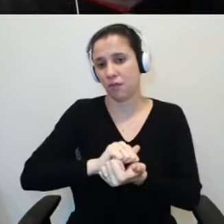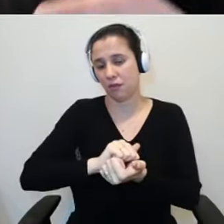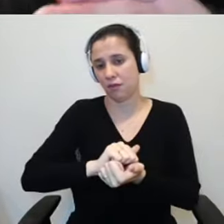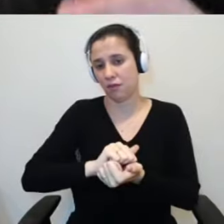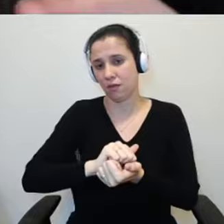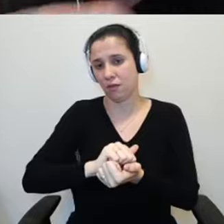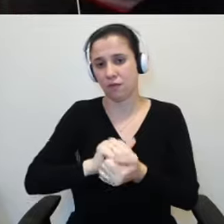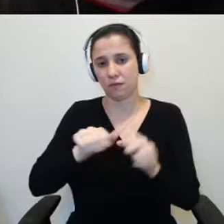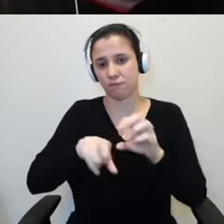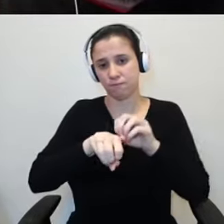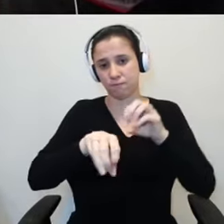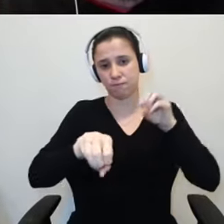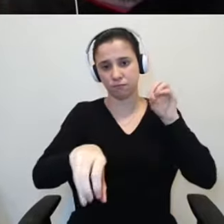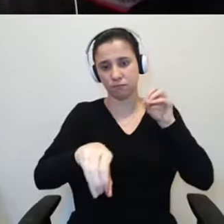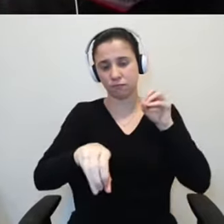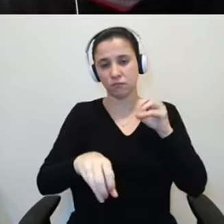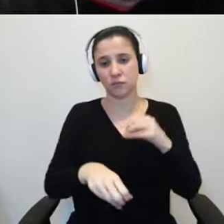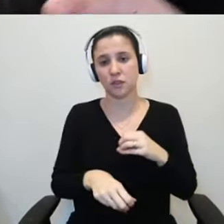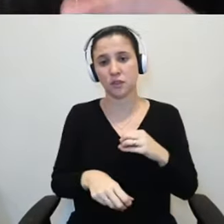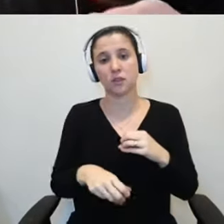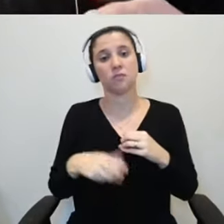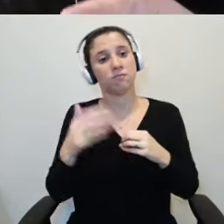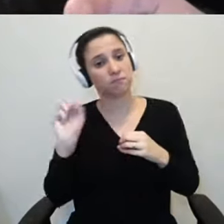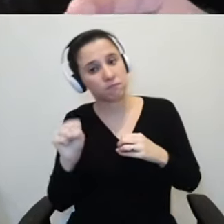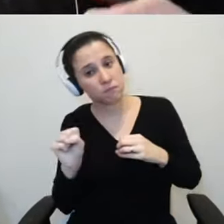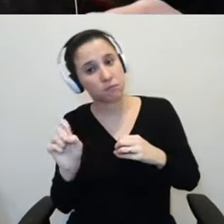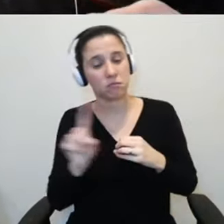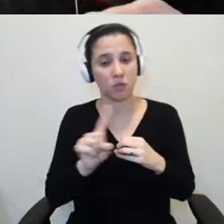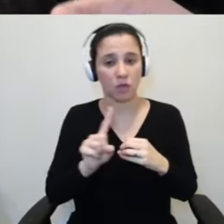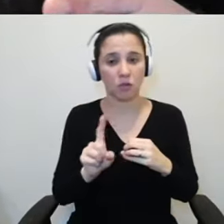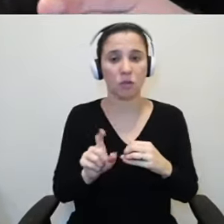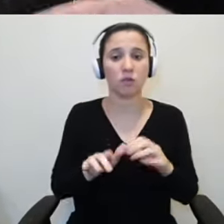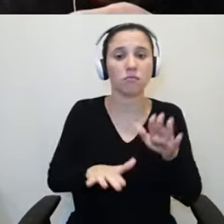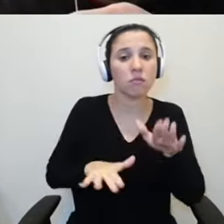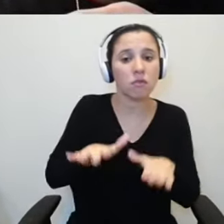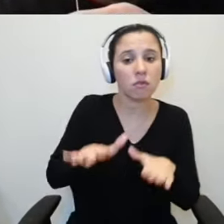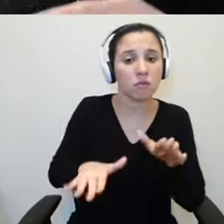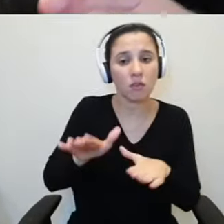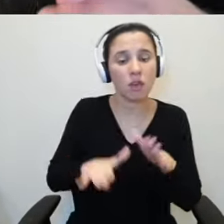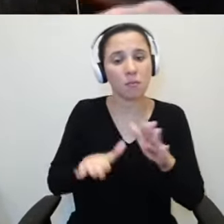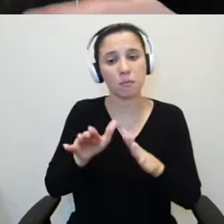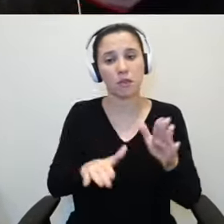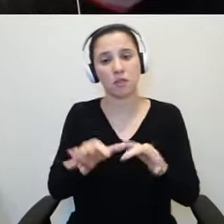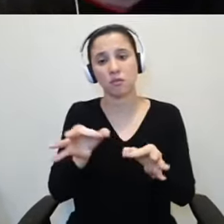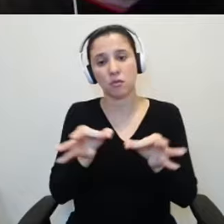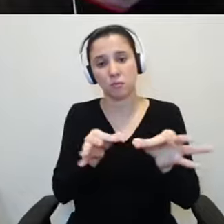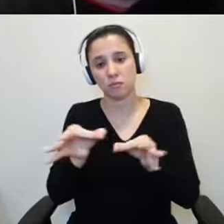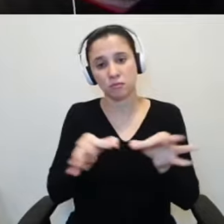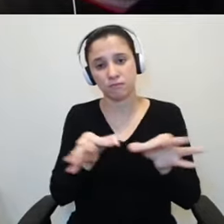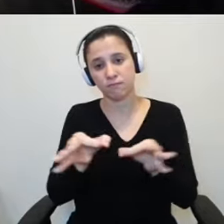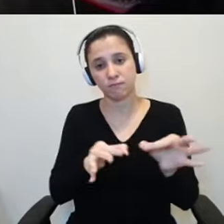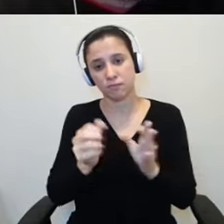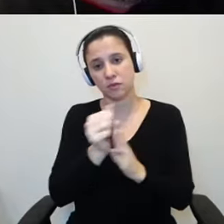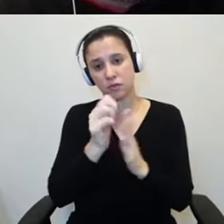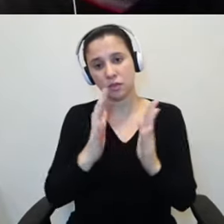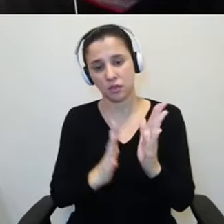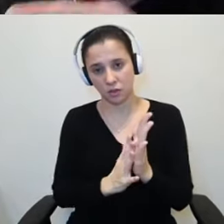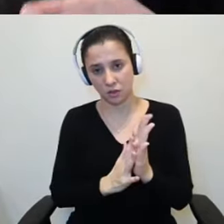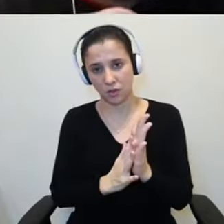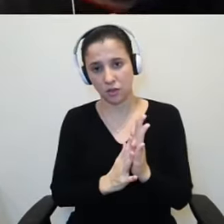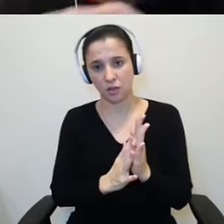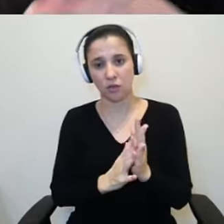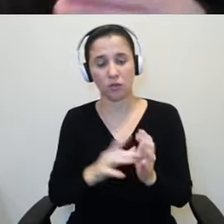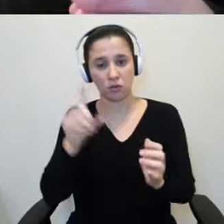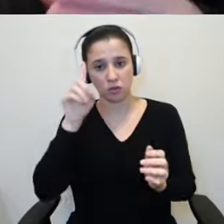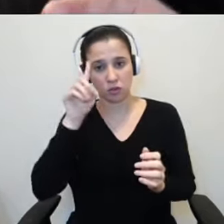vai depender desse plano de atividades. Então, ali, na semana do dia 13, a gente vai ter essa informação mais clara. E aí a